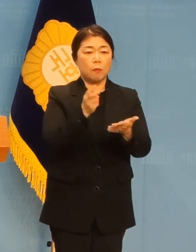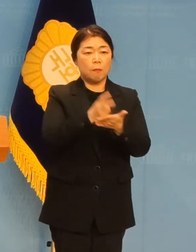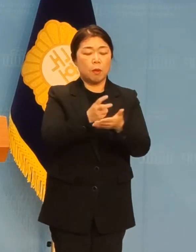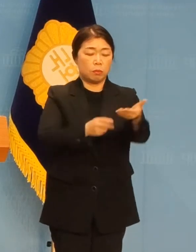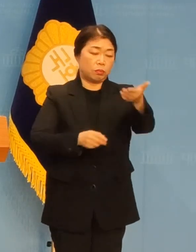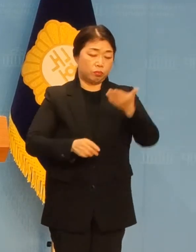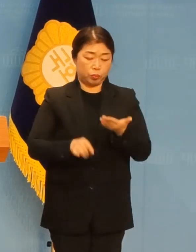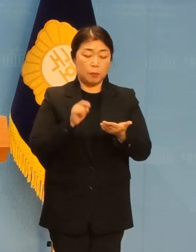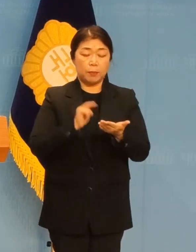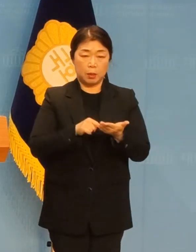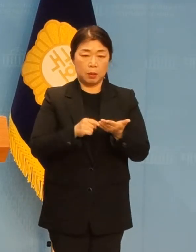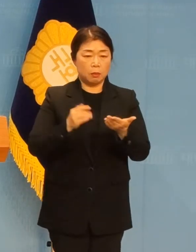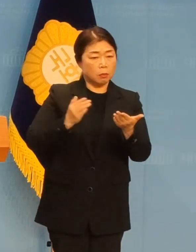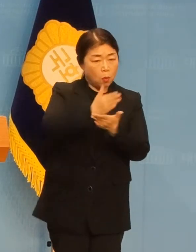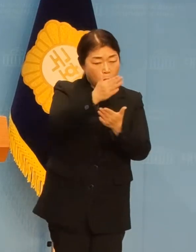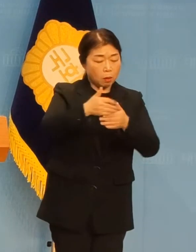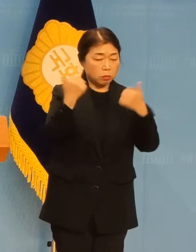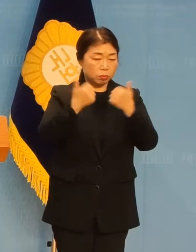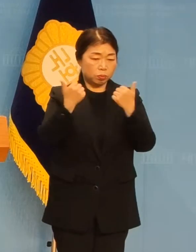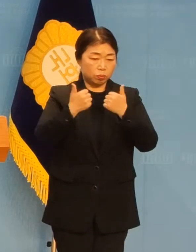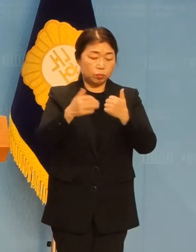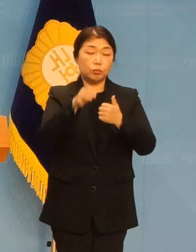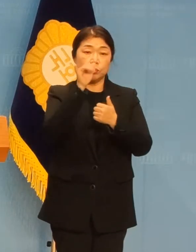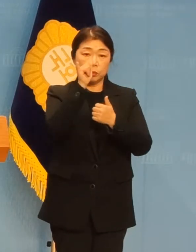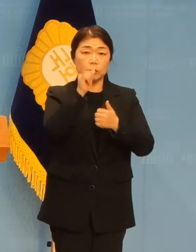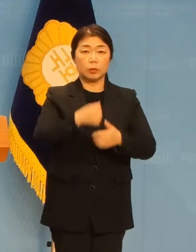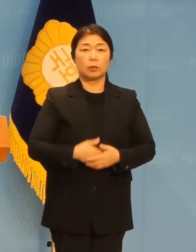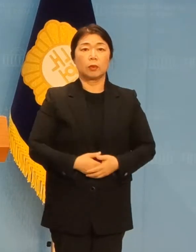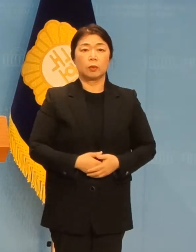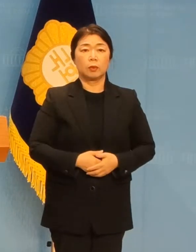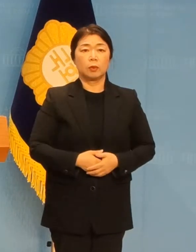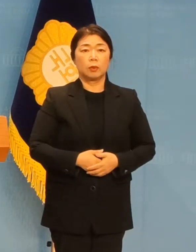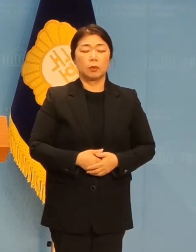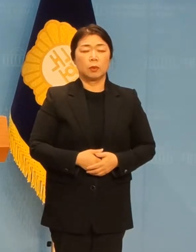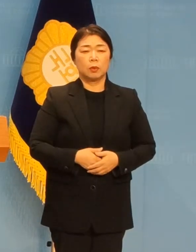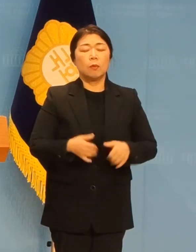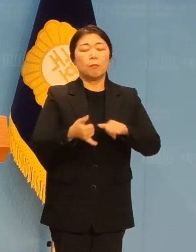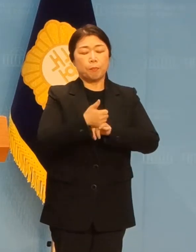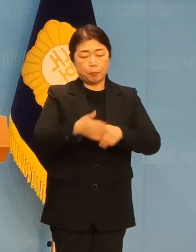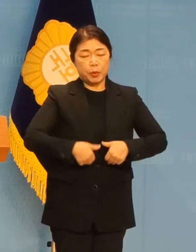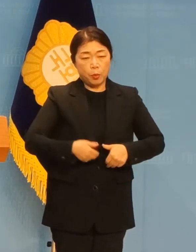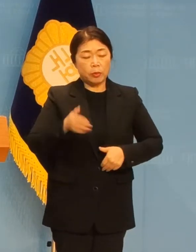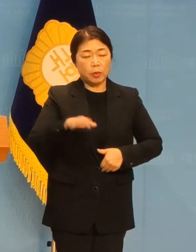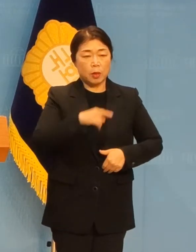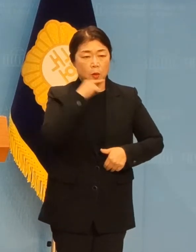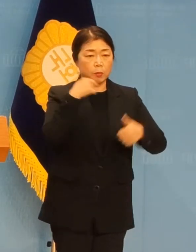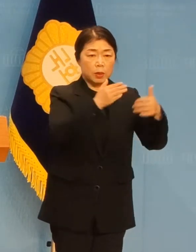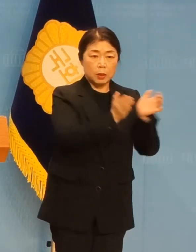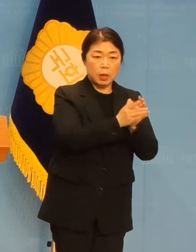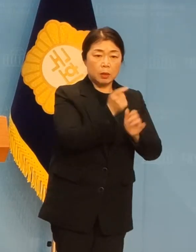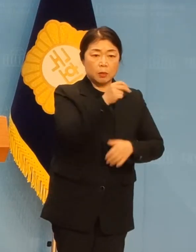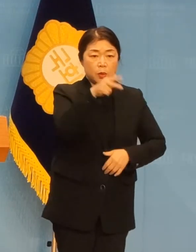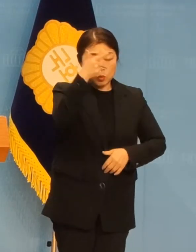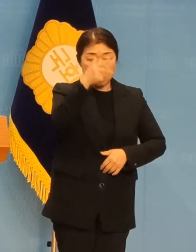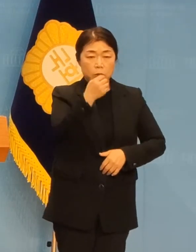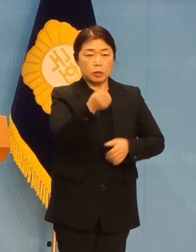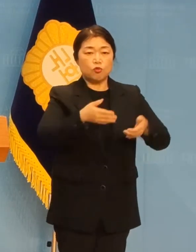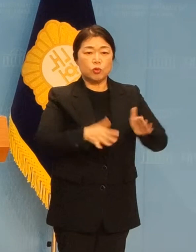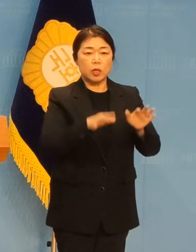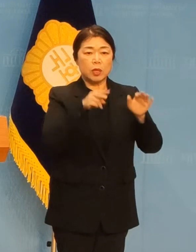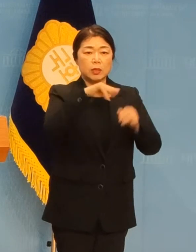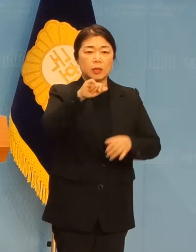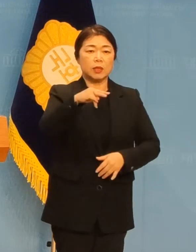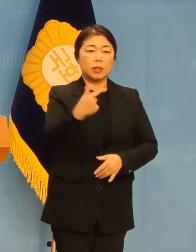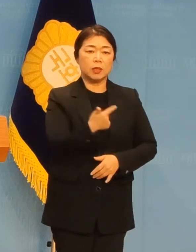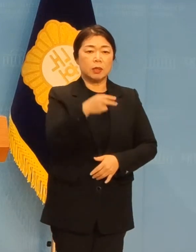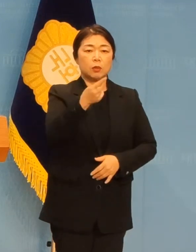올라왔고 통과시키는 논의가 있어야 했습니다. 그런데 국민의힘, TV조선 출신 신동욱,